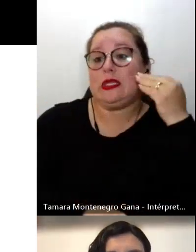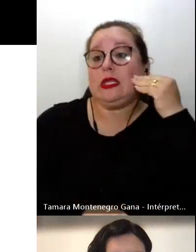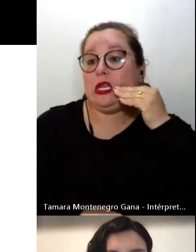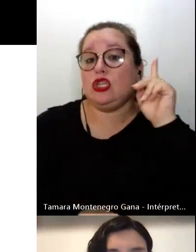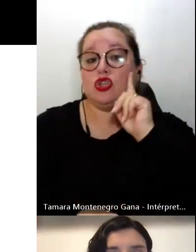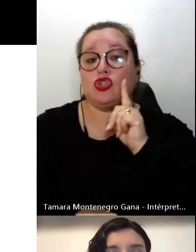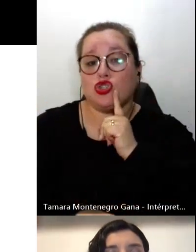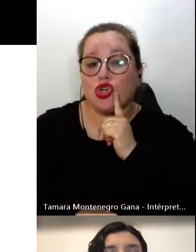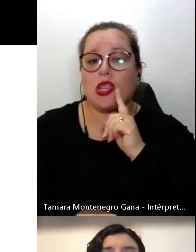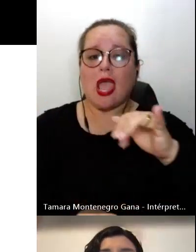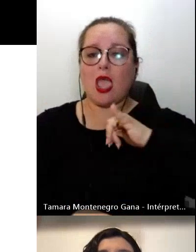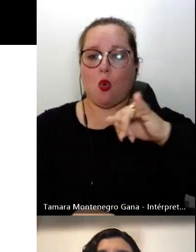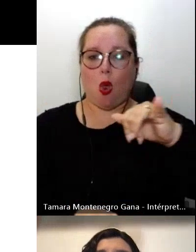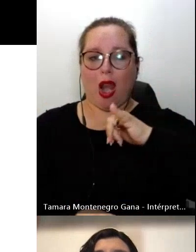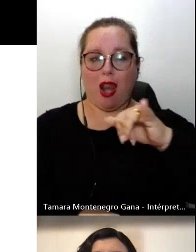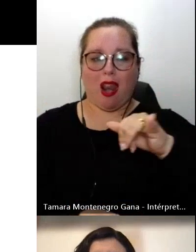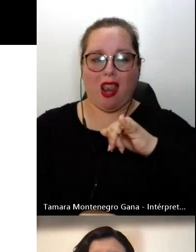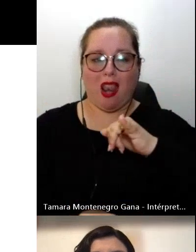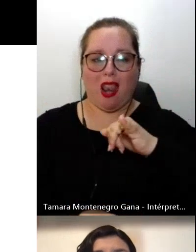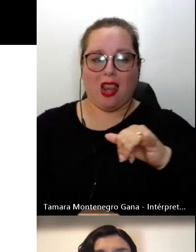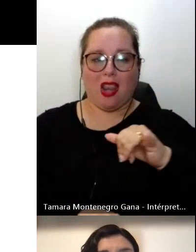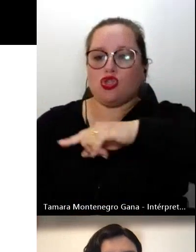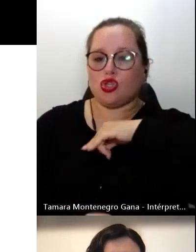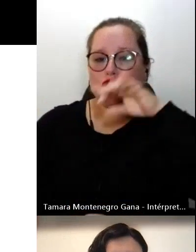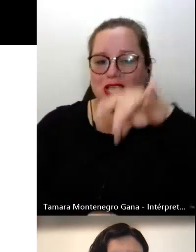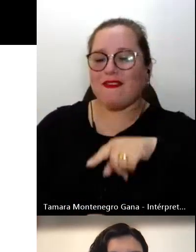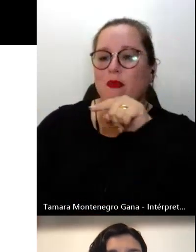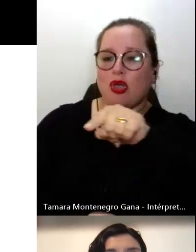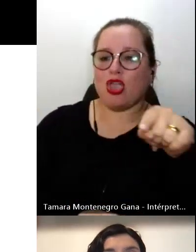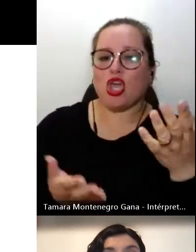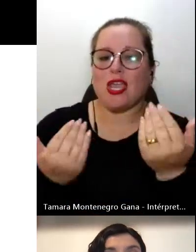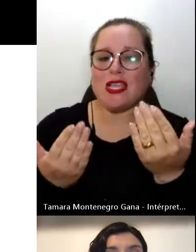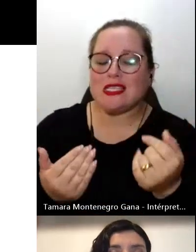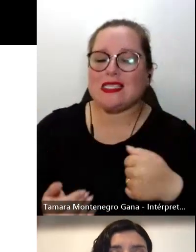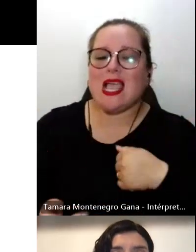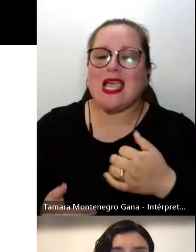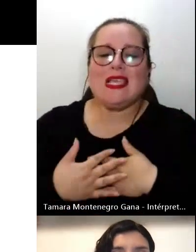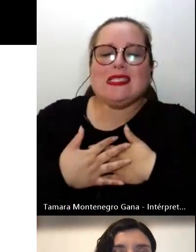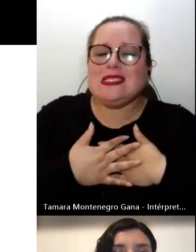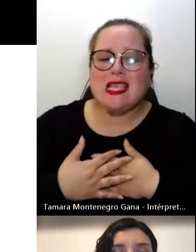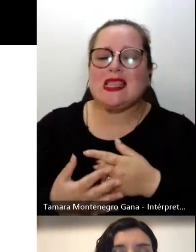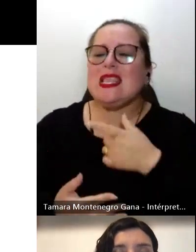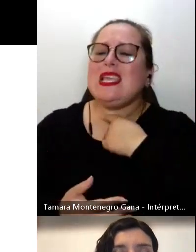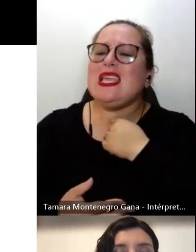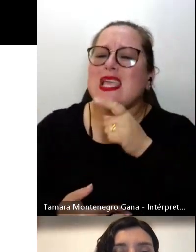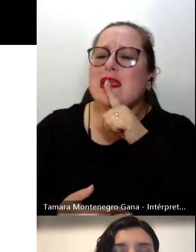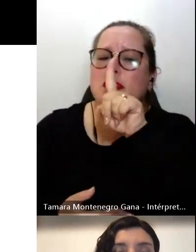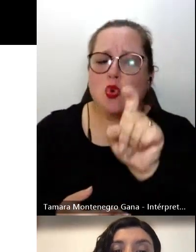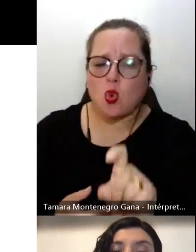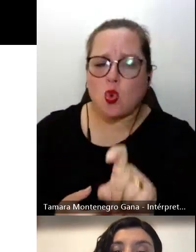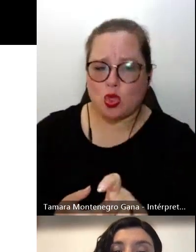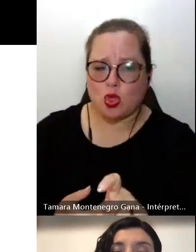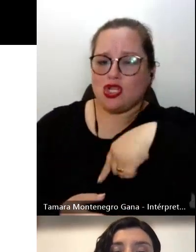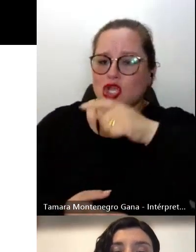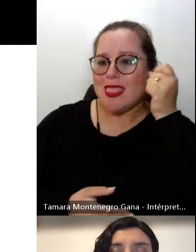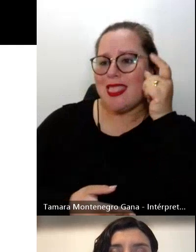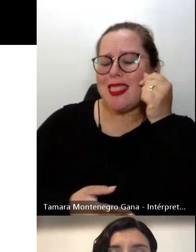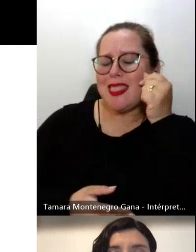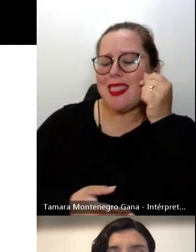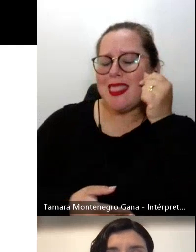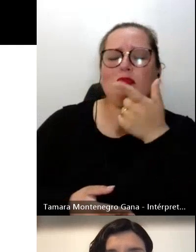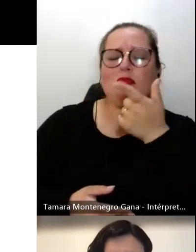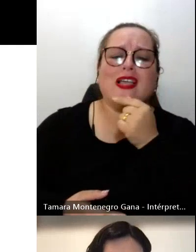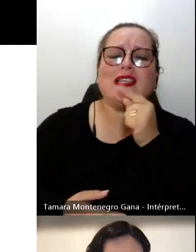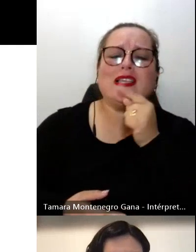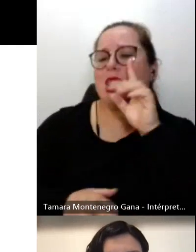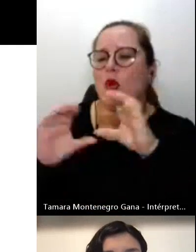entre iguales. Sabemos lo que necesitan, lo que sienten, lo que quieren preguntar. Entendemos fácilmente y hay una